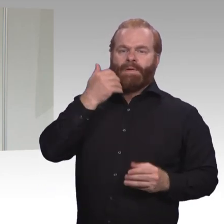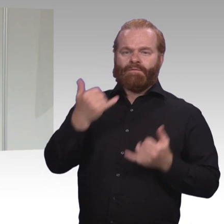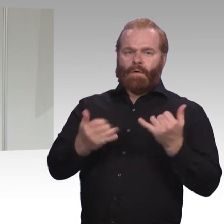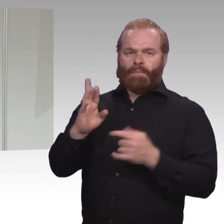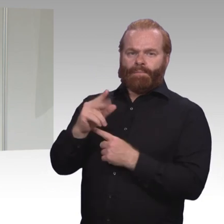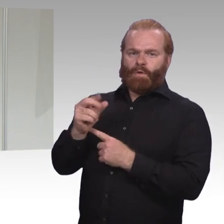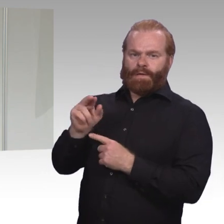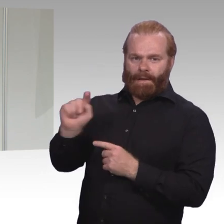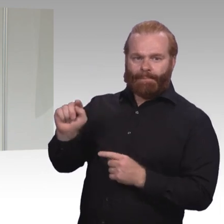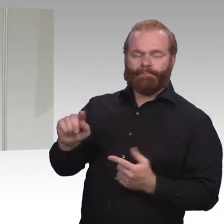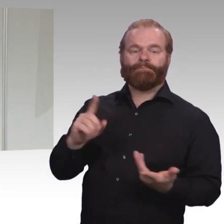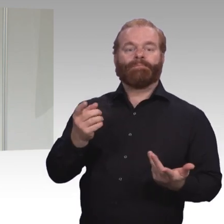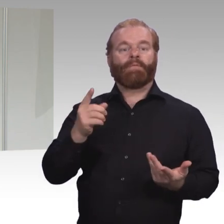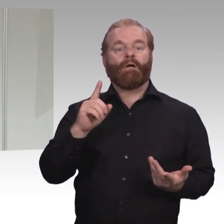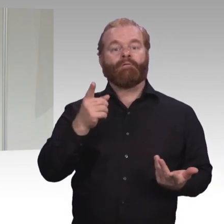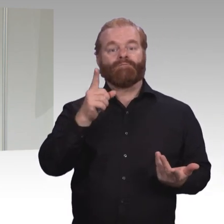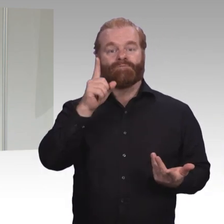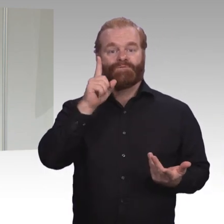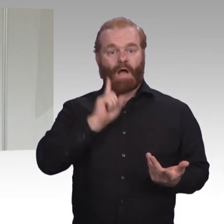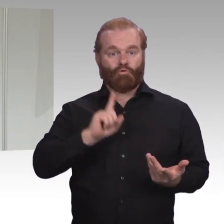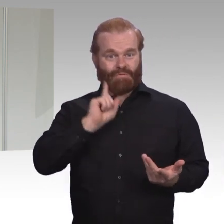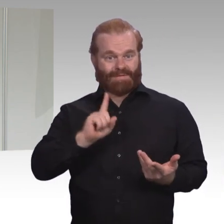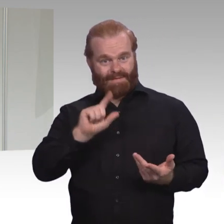Artenschutz, das sollten Sie auch wissen. So,